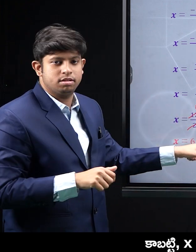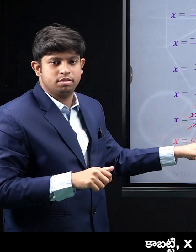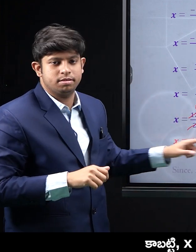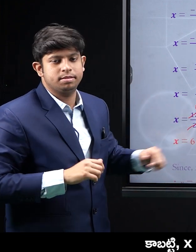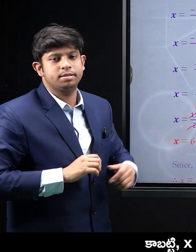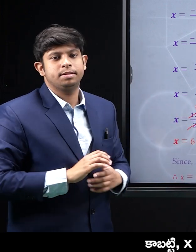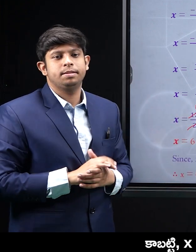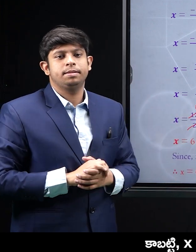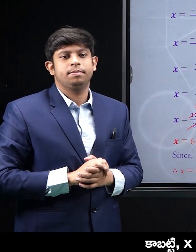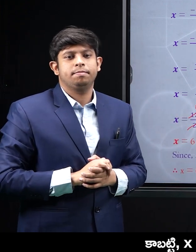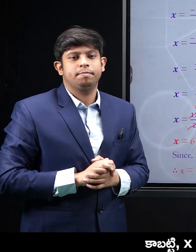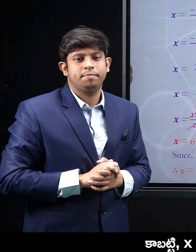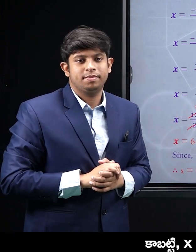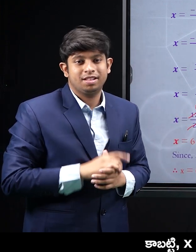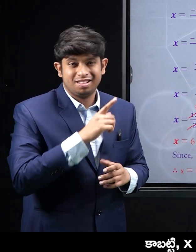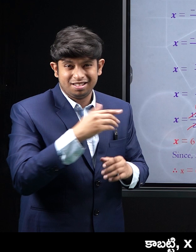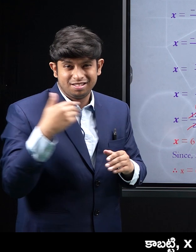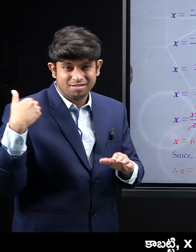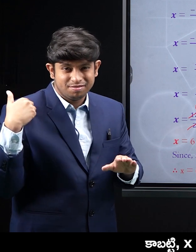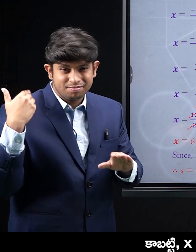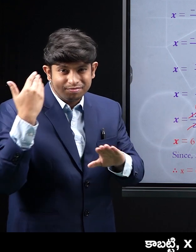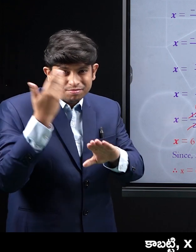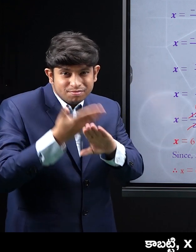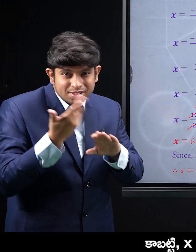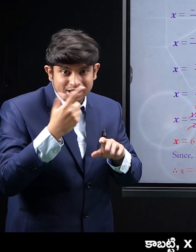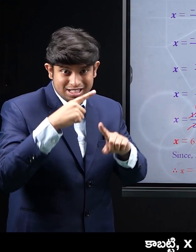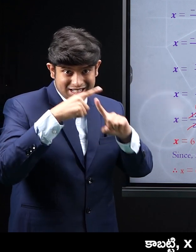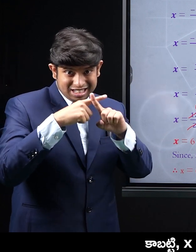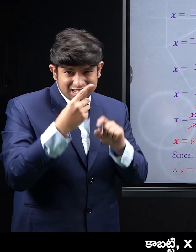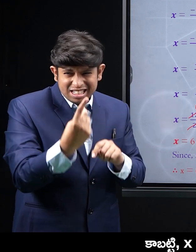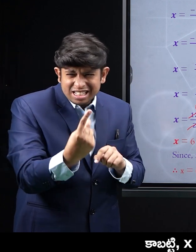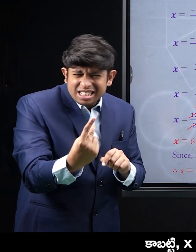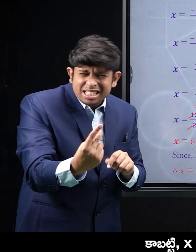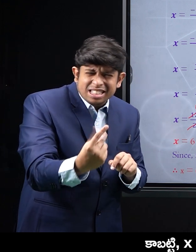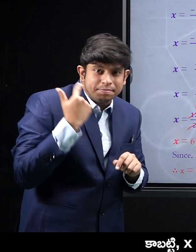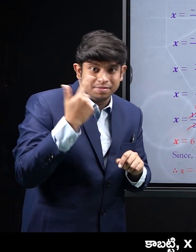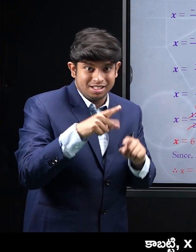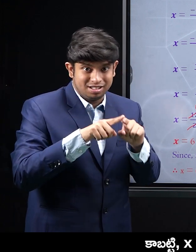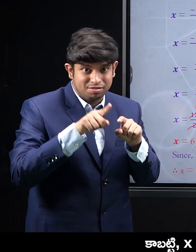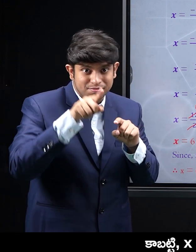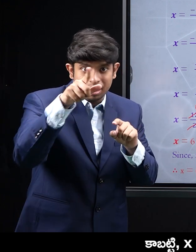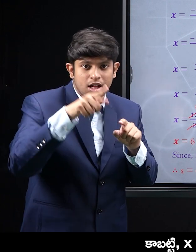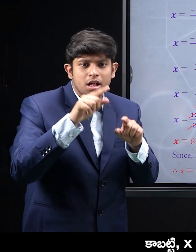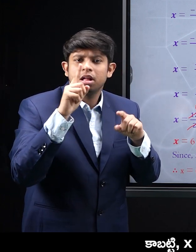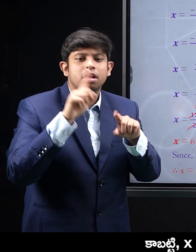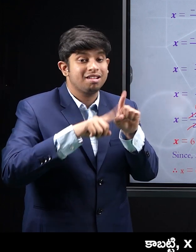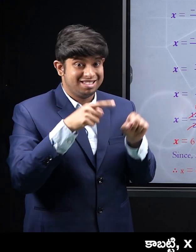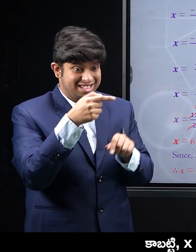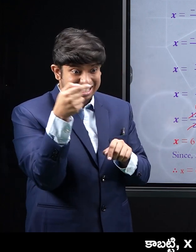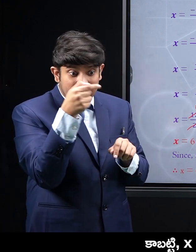కాబట్టి x ఈజ్ ఈక్వల్ టు 6 ప్రవాహం యొక్క వేగాన్ని 6 కిలోమీటర్ పర్ అవర్గా